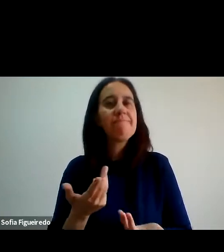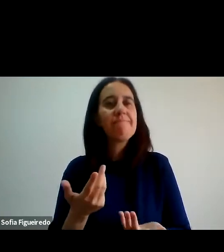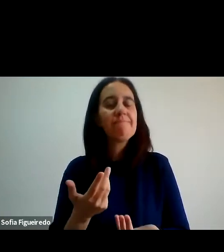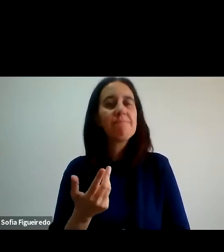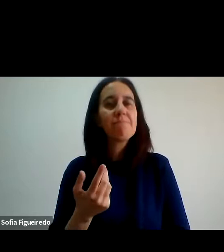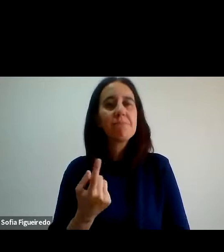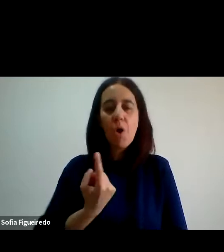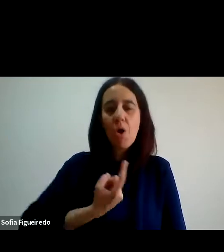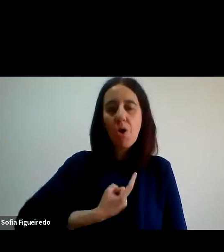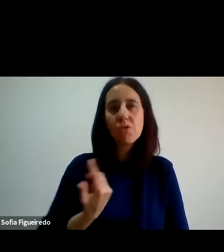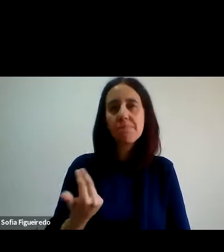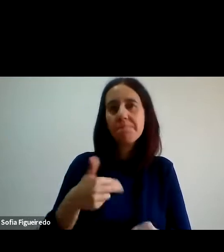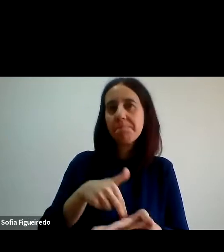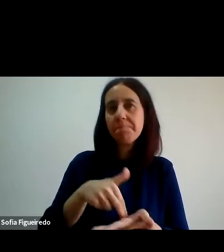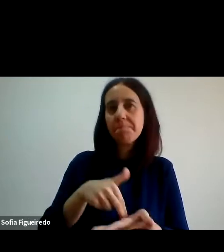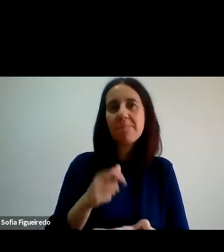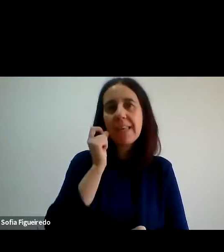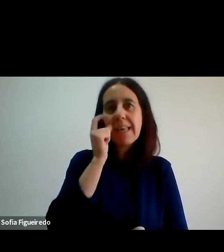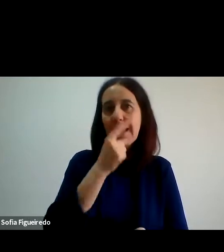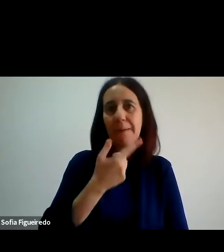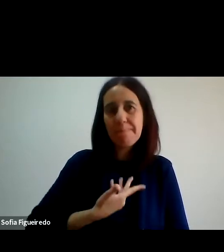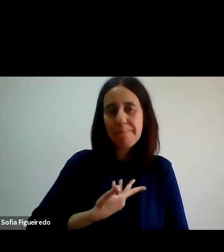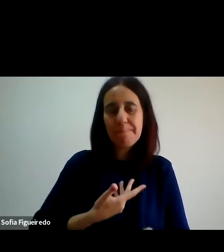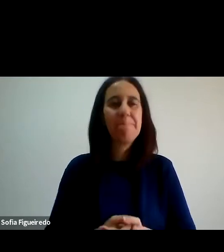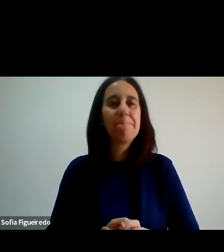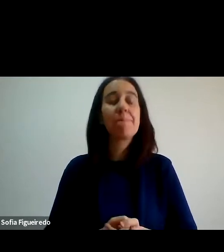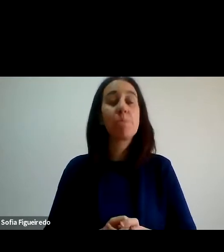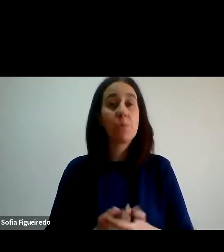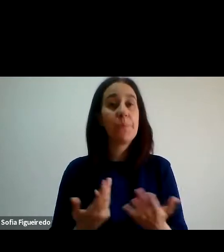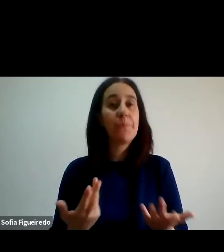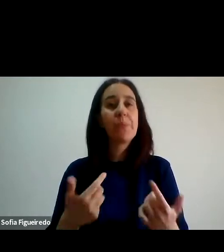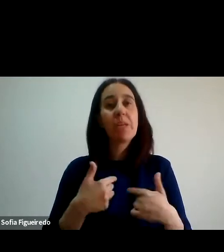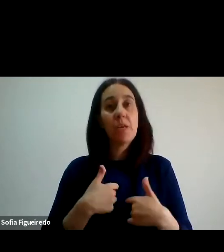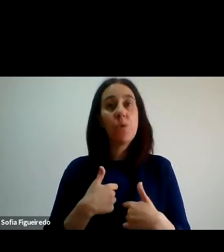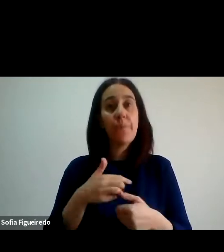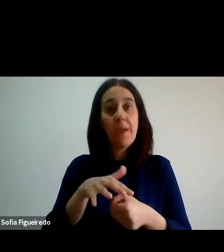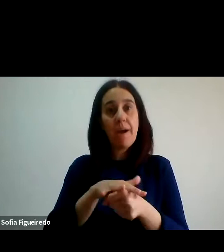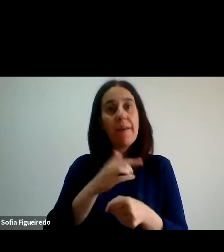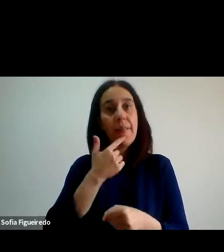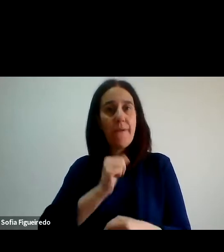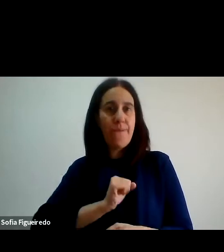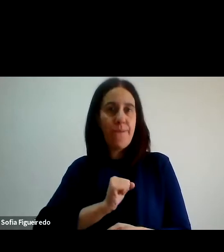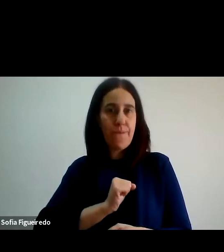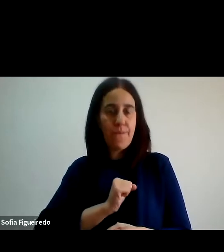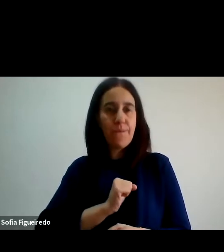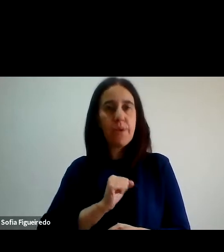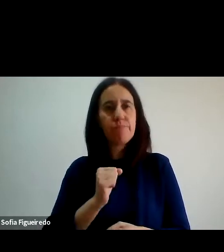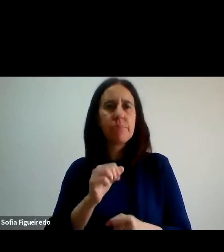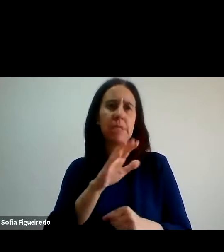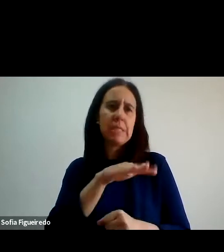porque é que aqui estou e quem é que eu sou. Portanto, a minha área, eu sou na área de Ciências da